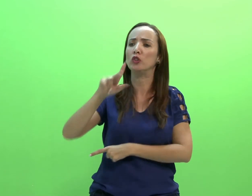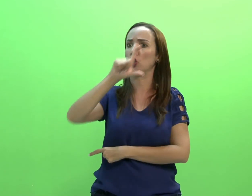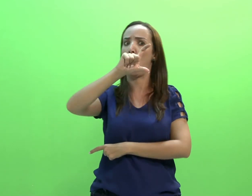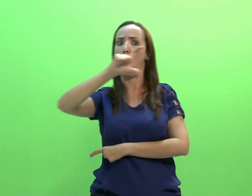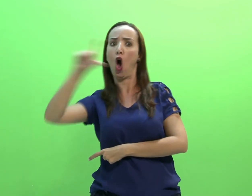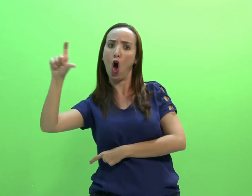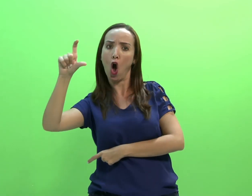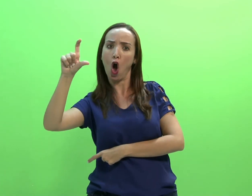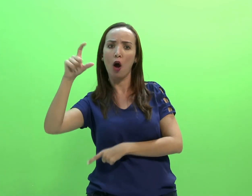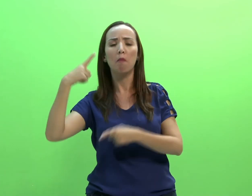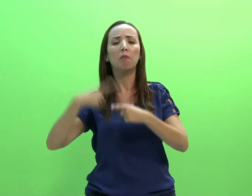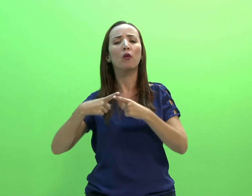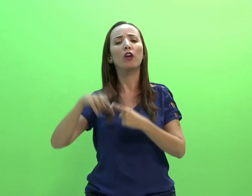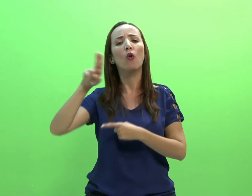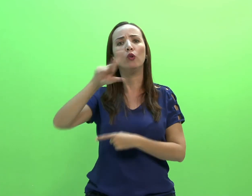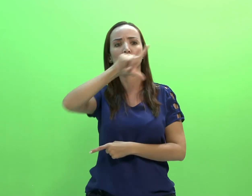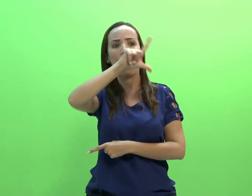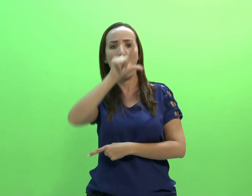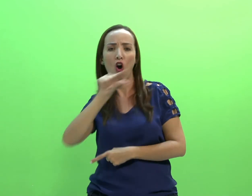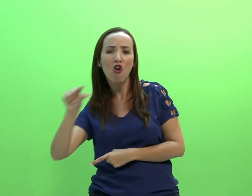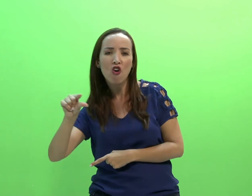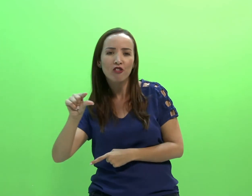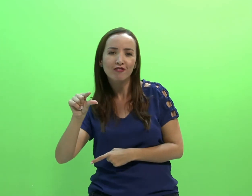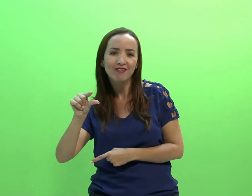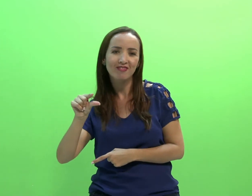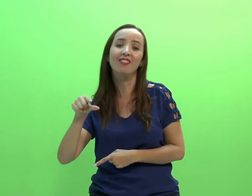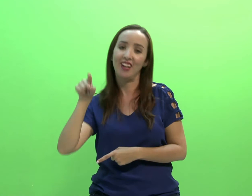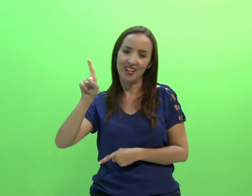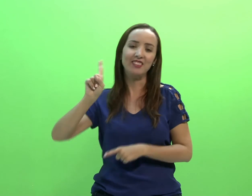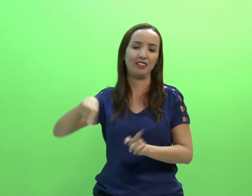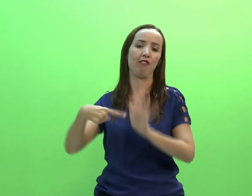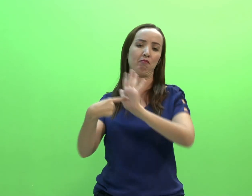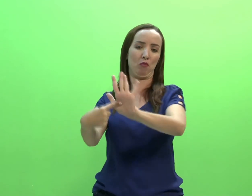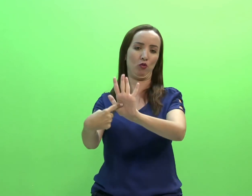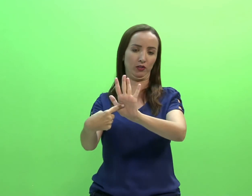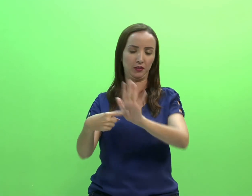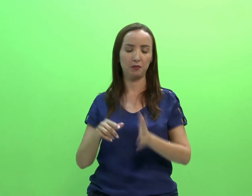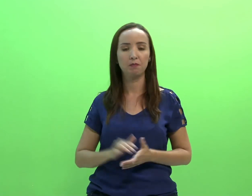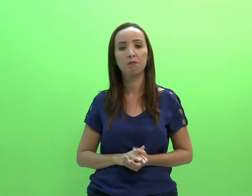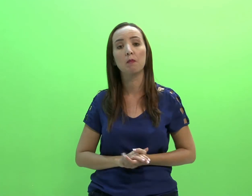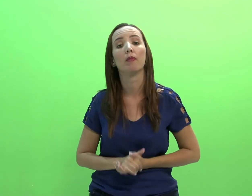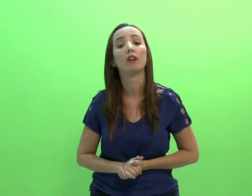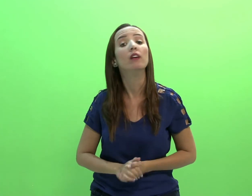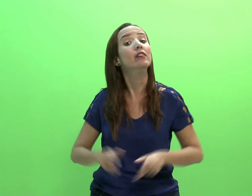colocar nas notas de rodapé a abreviação.